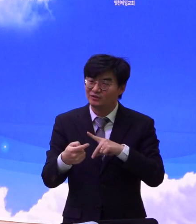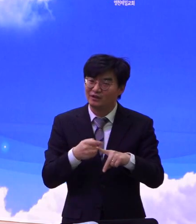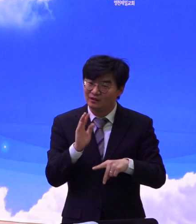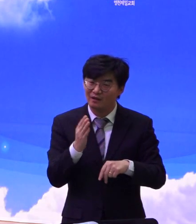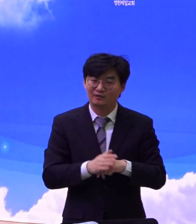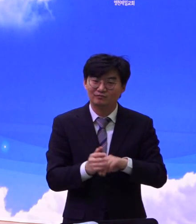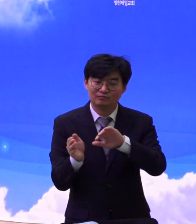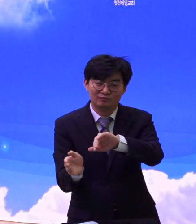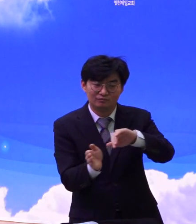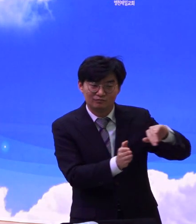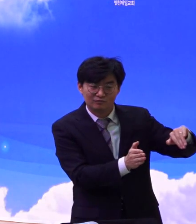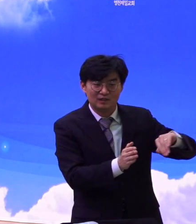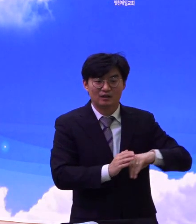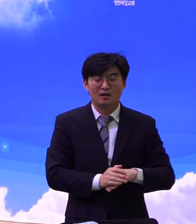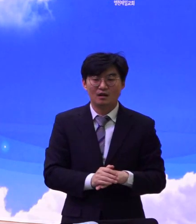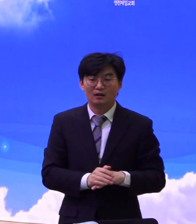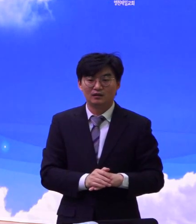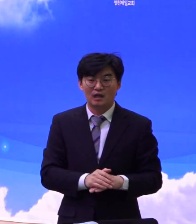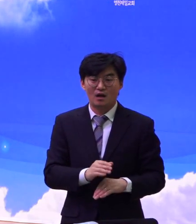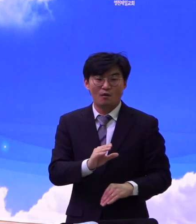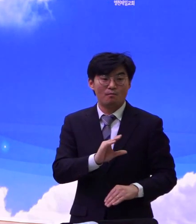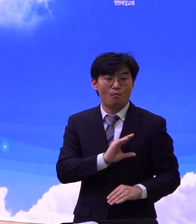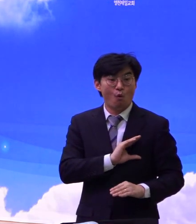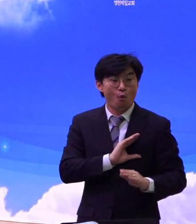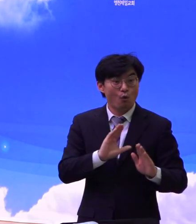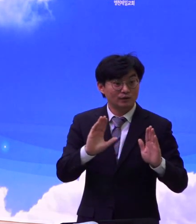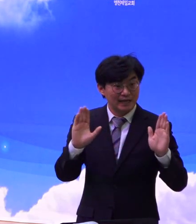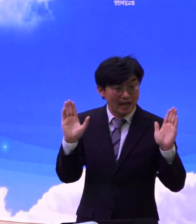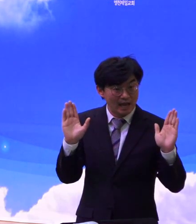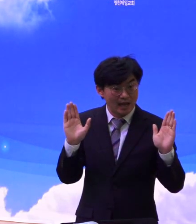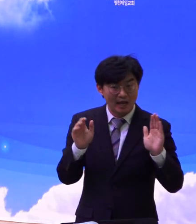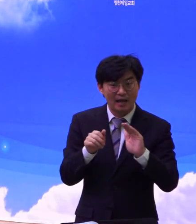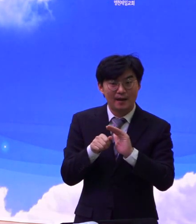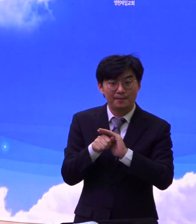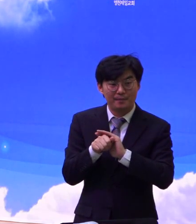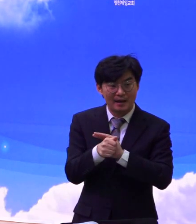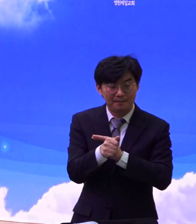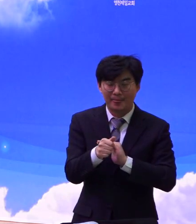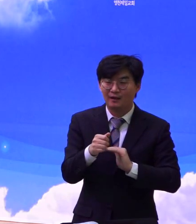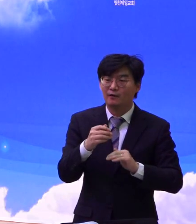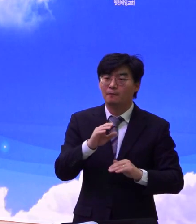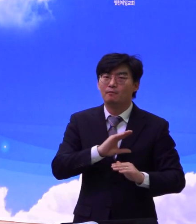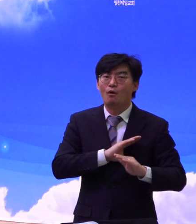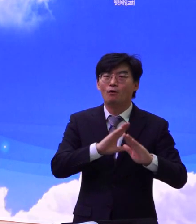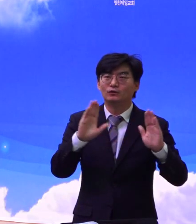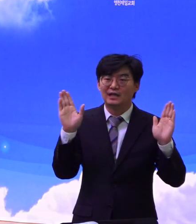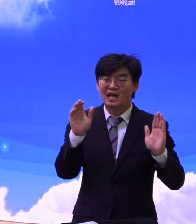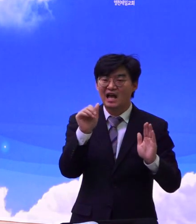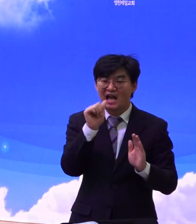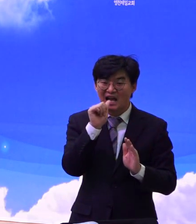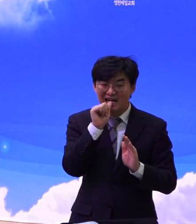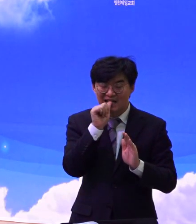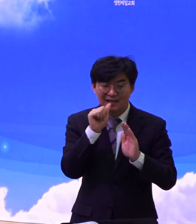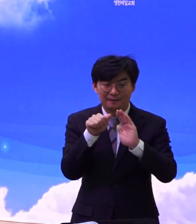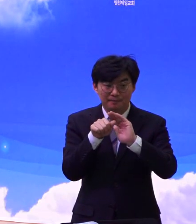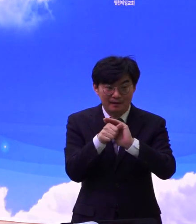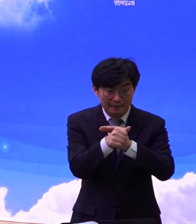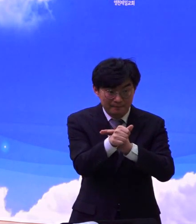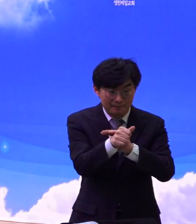그런데 이 모세의 노뱀을 깨뜨리는 일, 깨뜨려 산산조각내어 부숴버리는 이